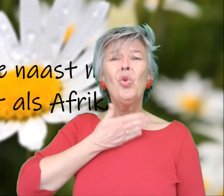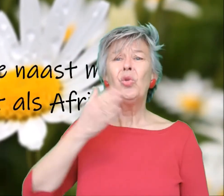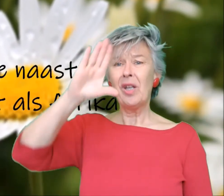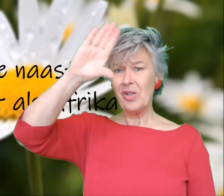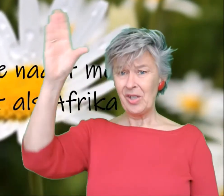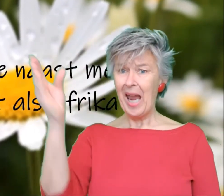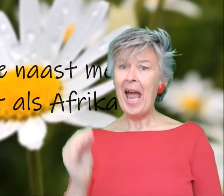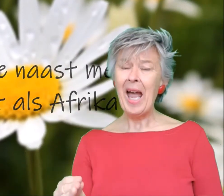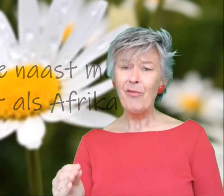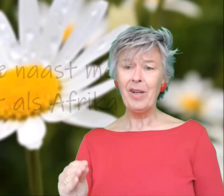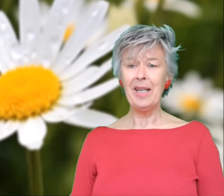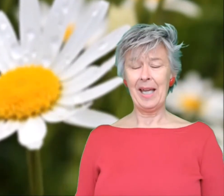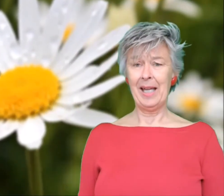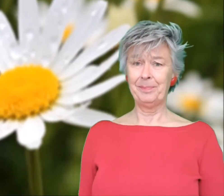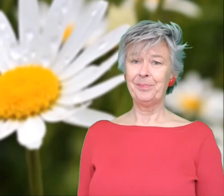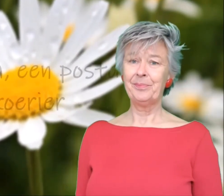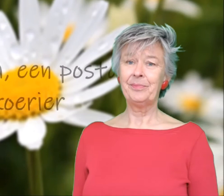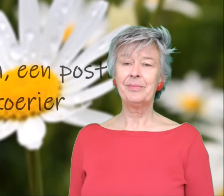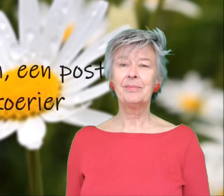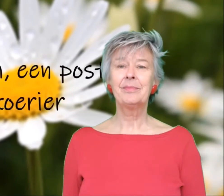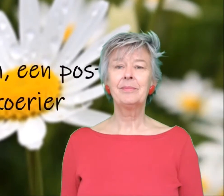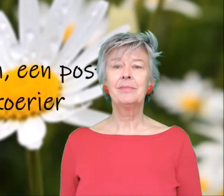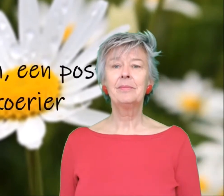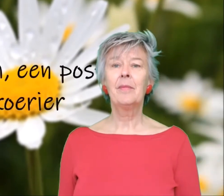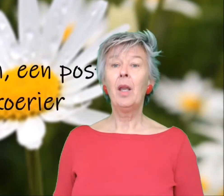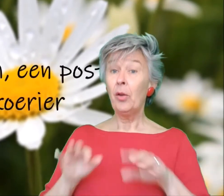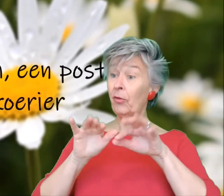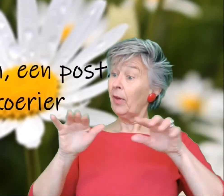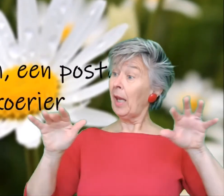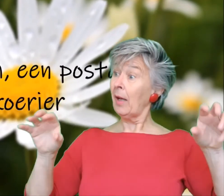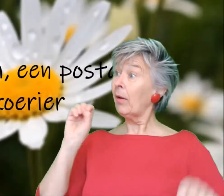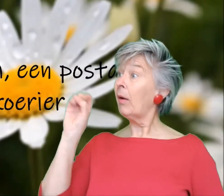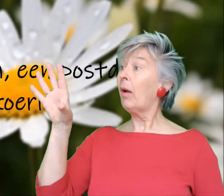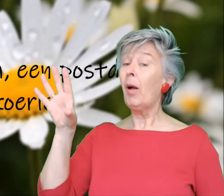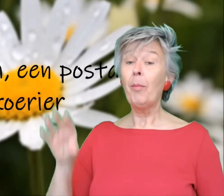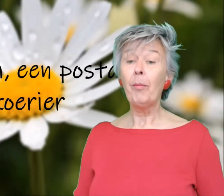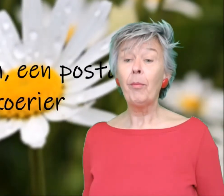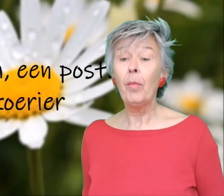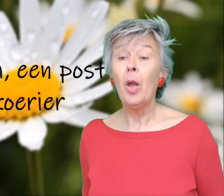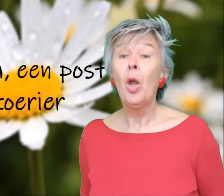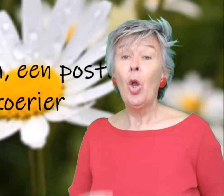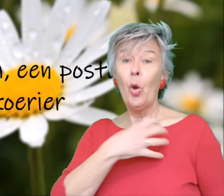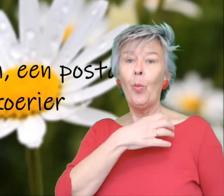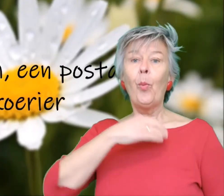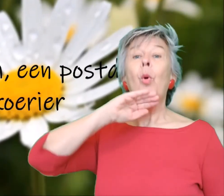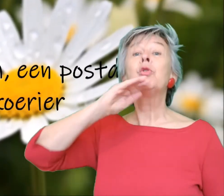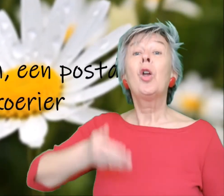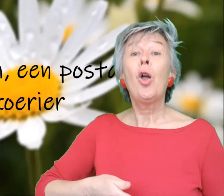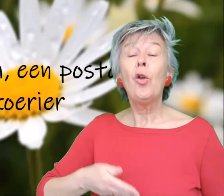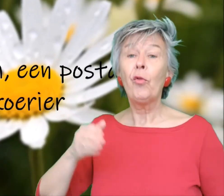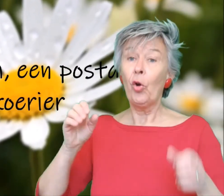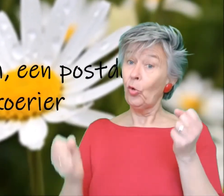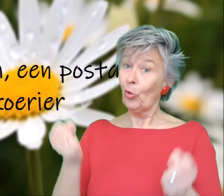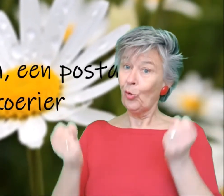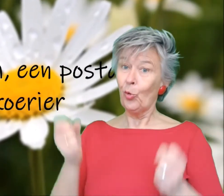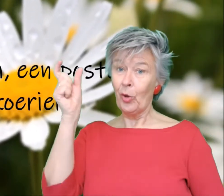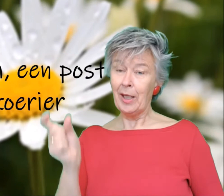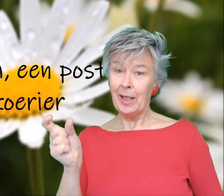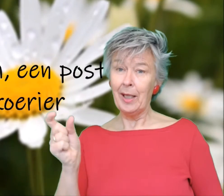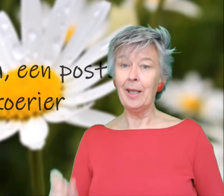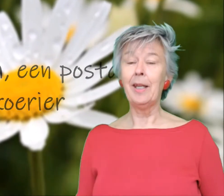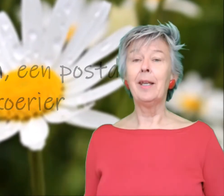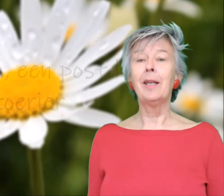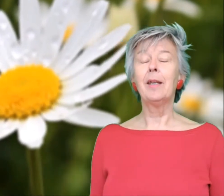Het voelt als Afrika. Een telegram, een postduif, een